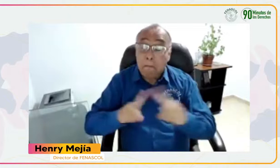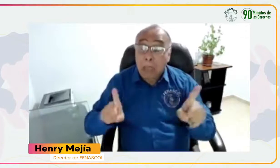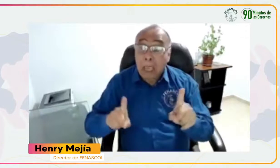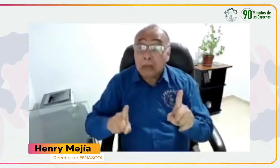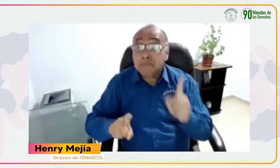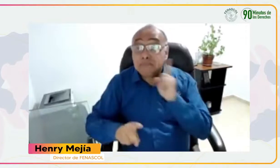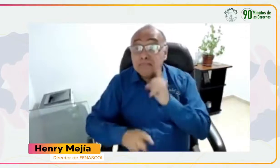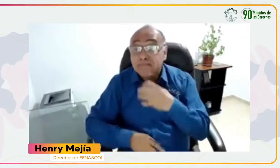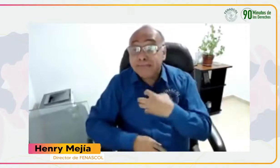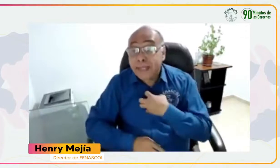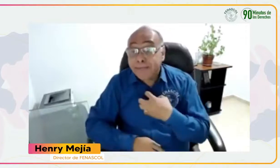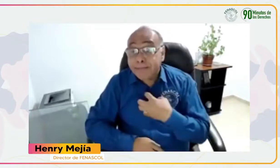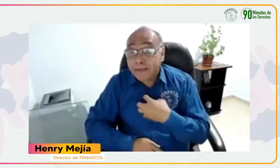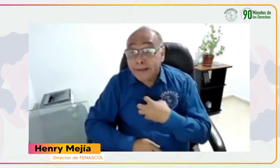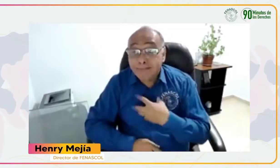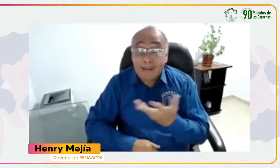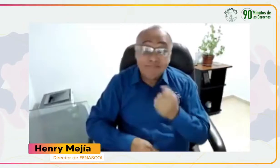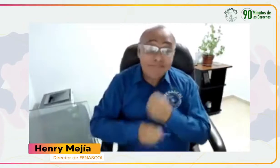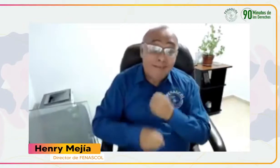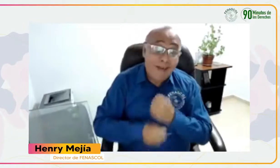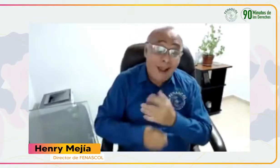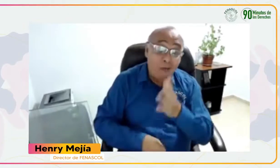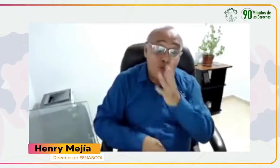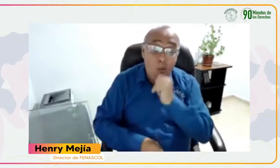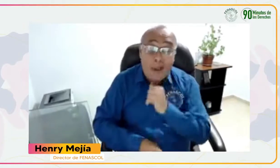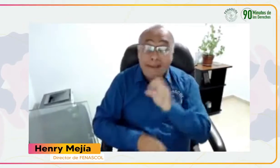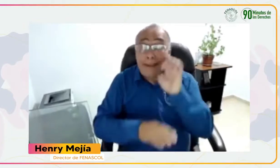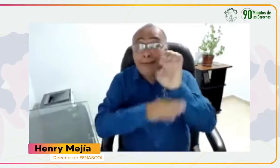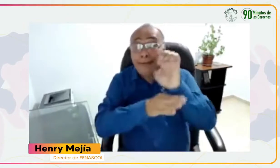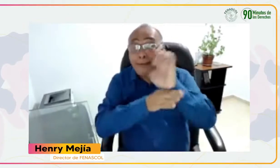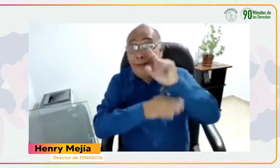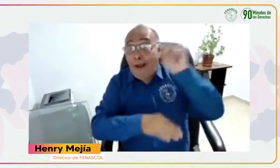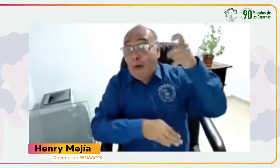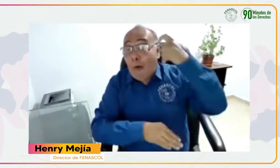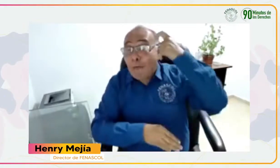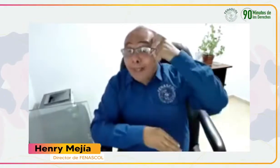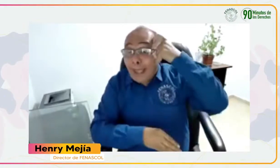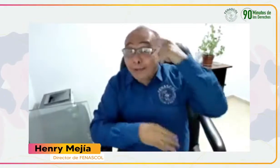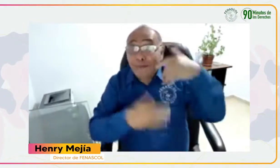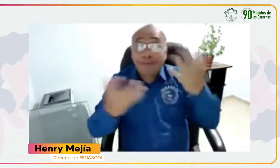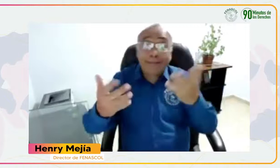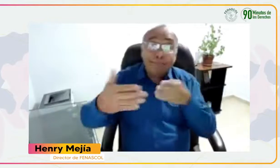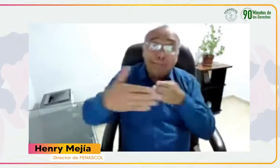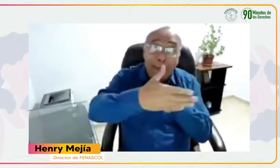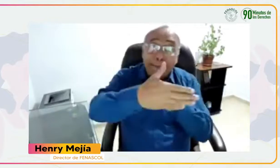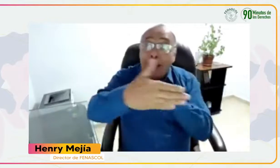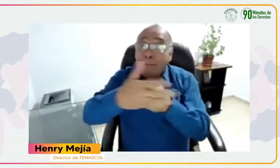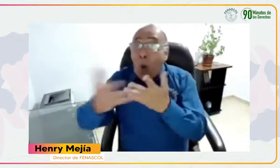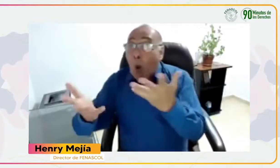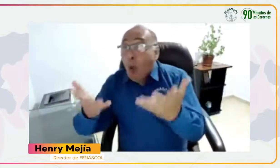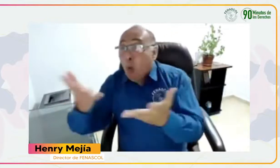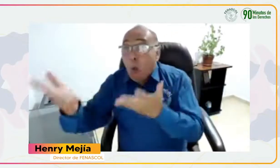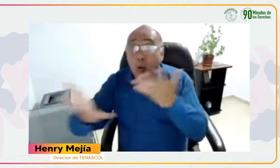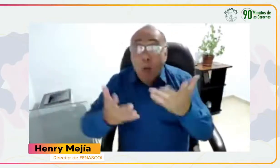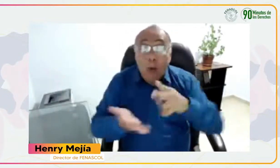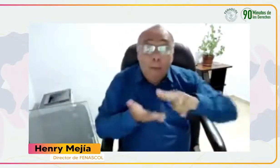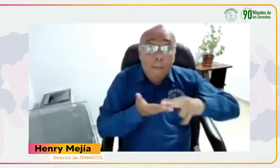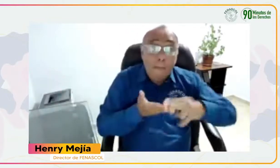al trabajo y es un problema grandísimo. Y a veces las personas se quedan desde la queja y dicen es que el gobierno, es que no